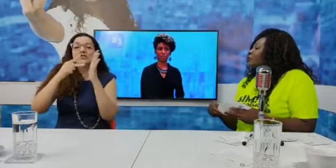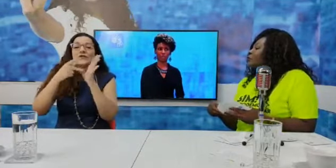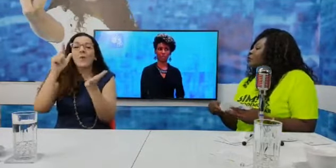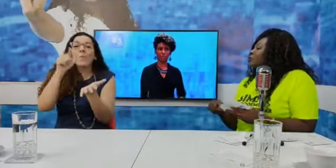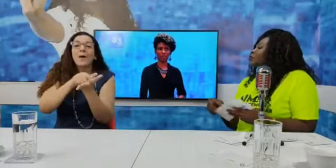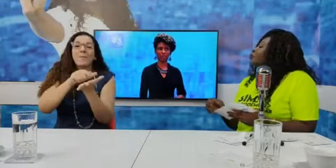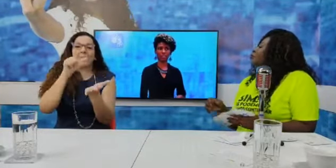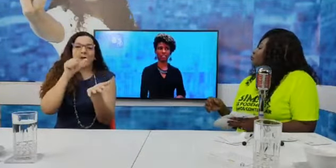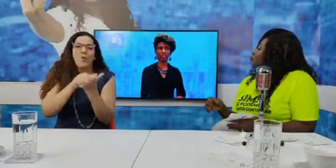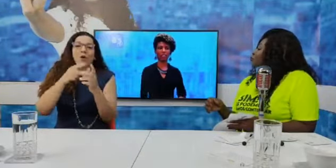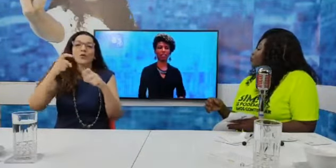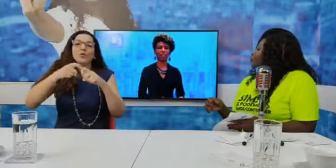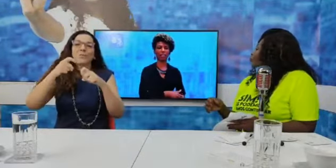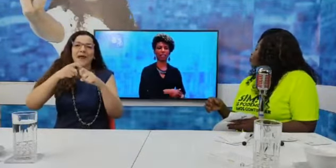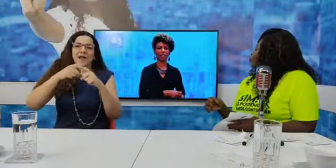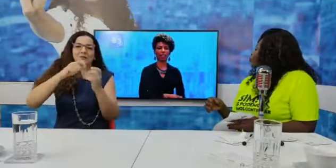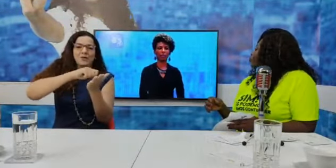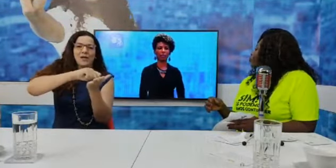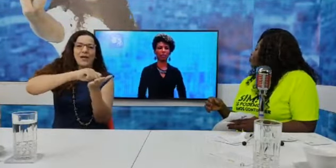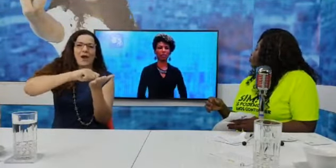Portadora significa o quê?